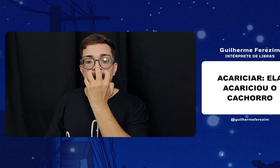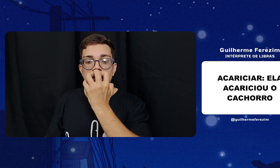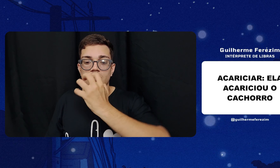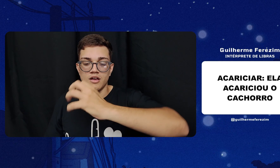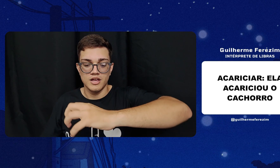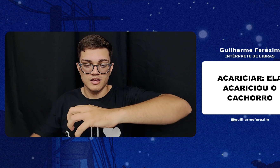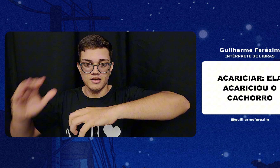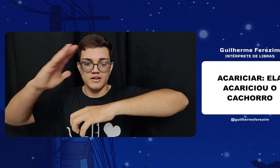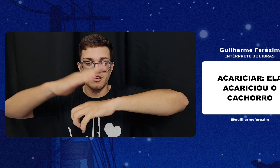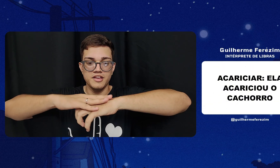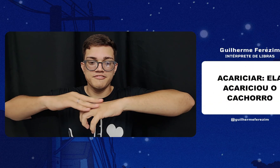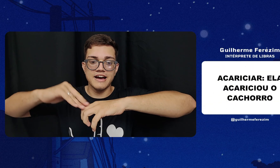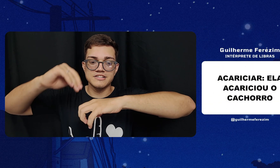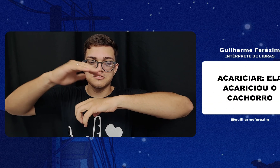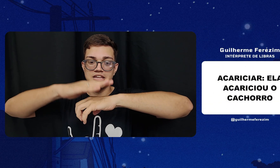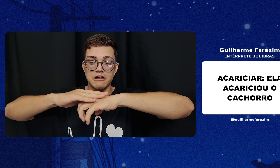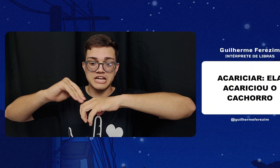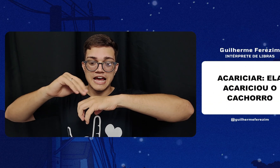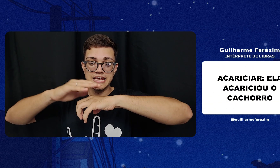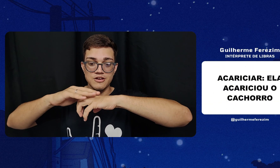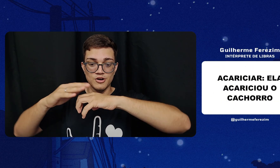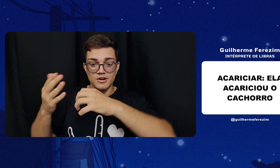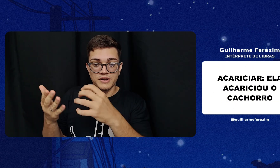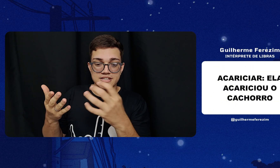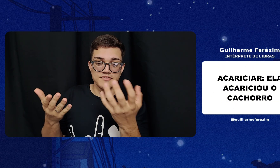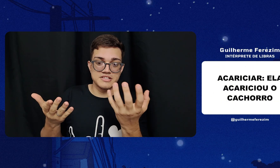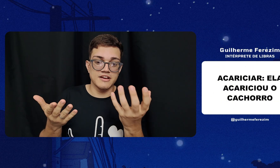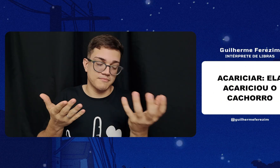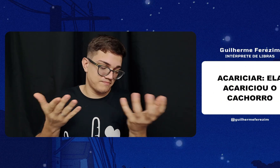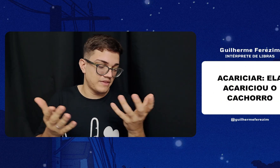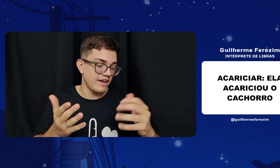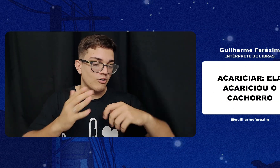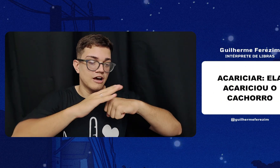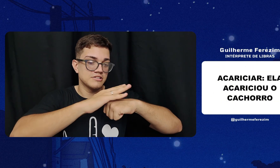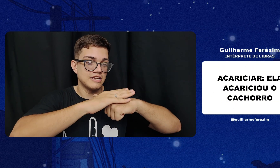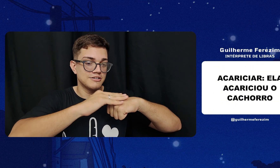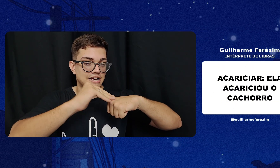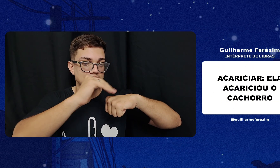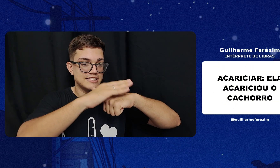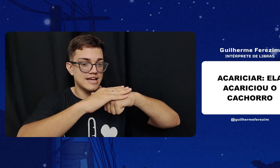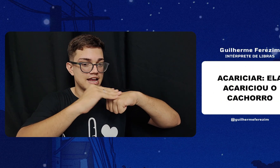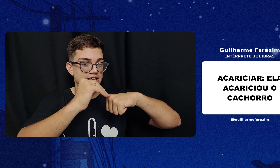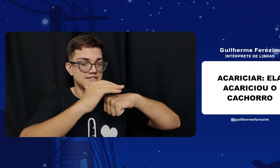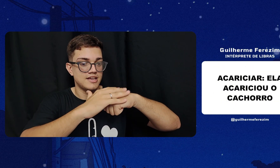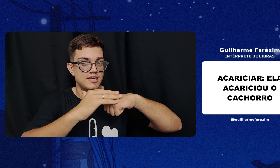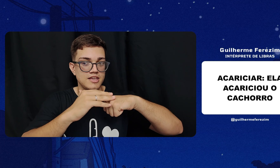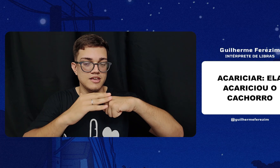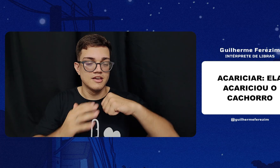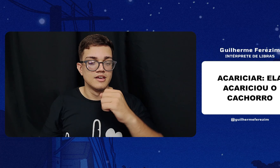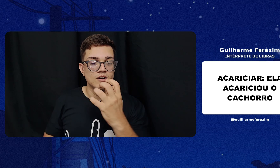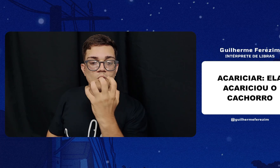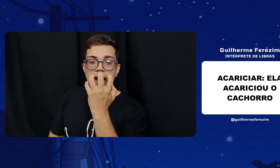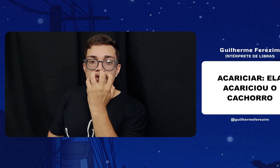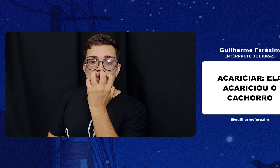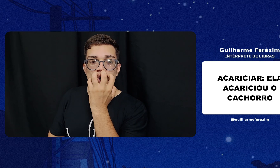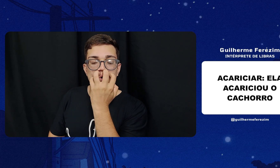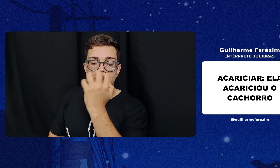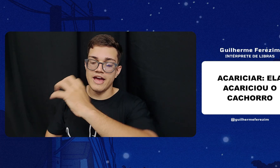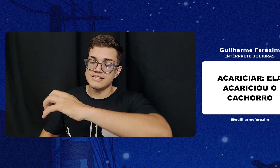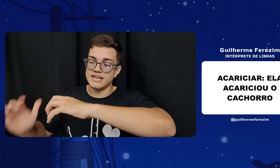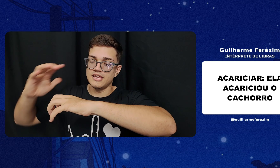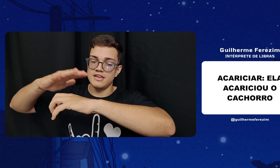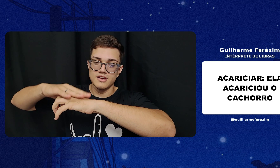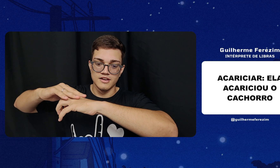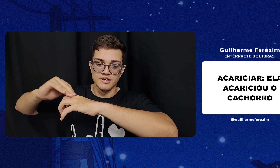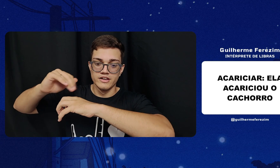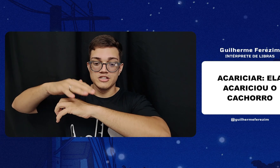ó, e faço o sinal de carinho. Porque se você, né, olhar o sinal de acariciar é esse aqui, o cachorro é